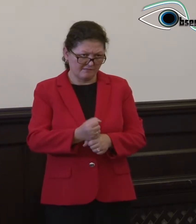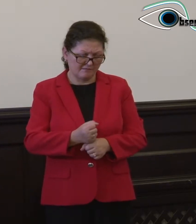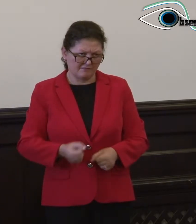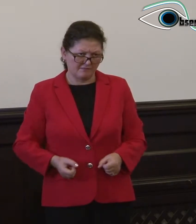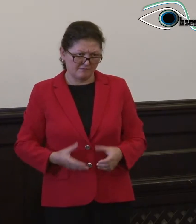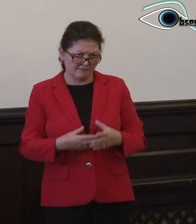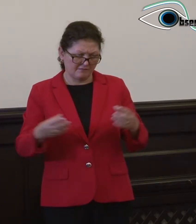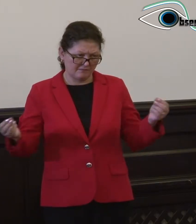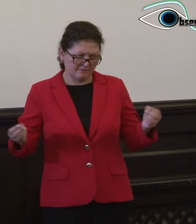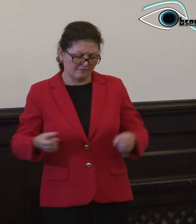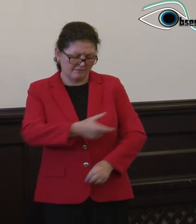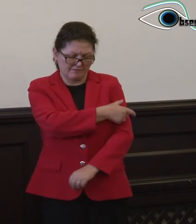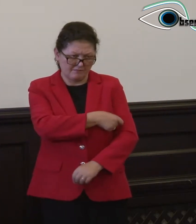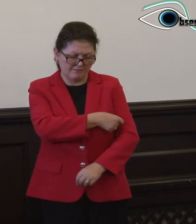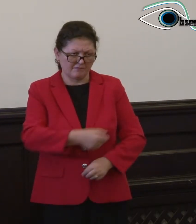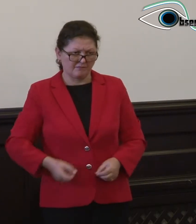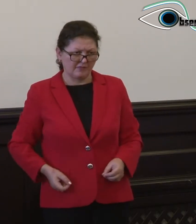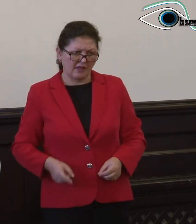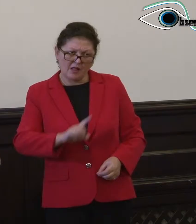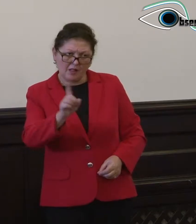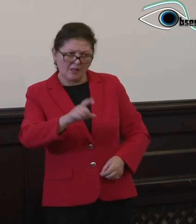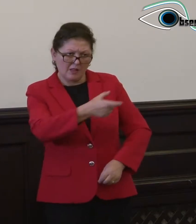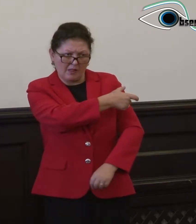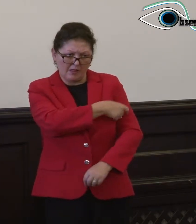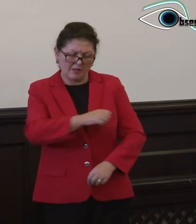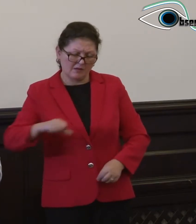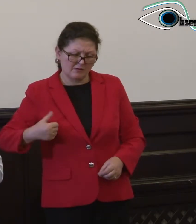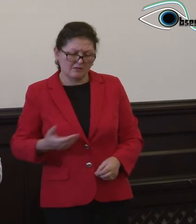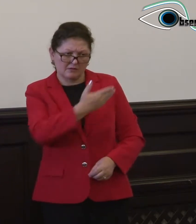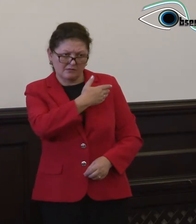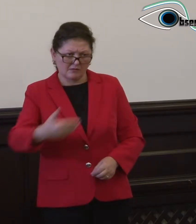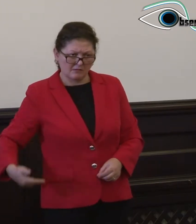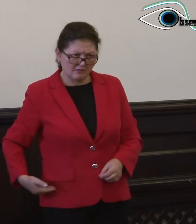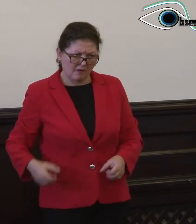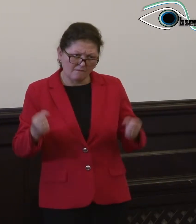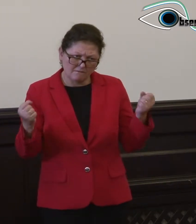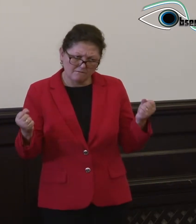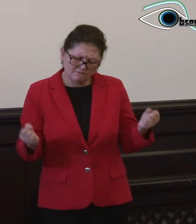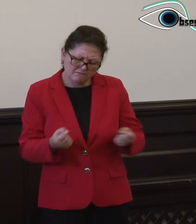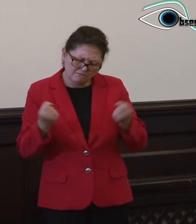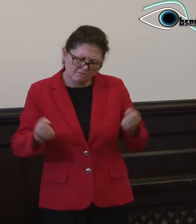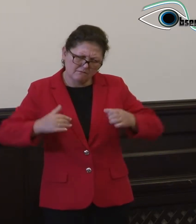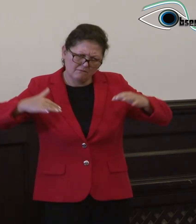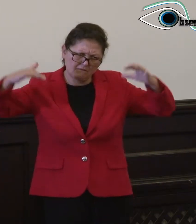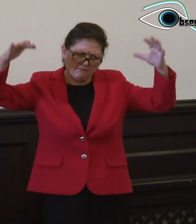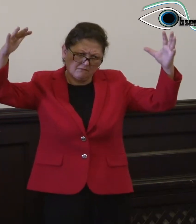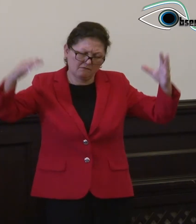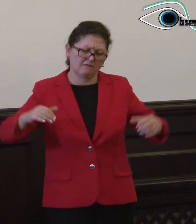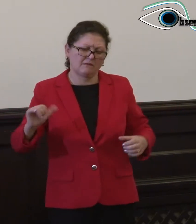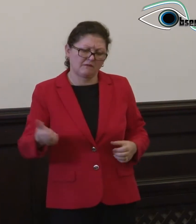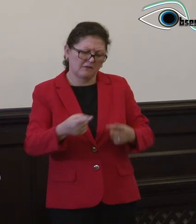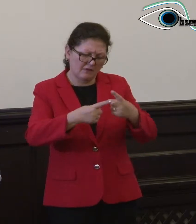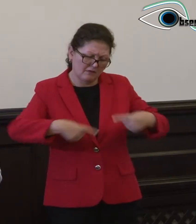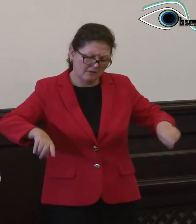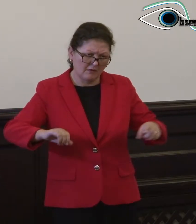aceeași bucată, dar nici nu sunt toate din București. Și atunci pot să vă spun că a fost o muncă enormă pe care am depus-o și noi